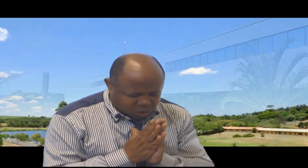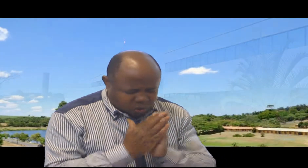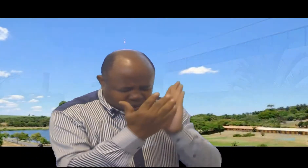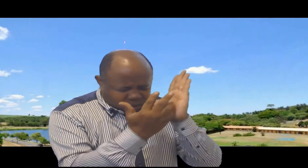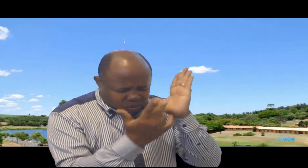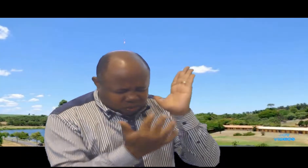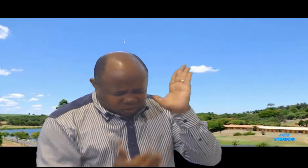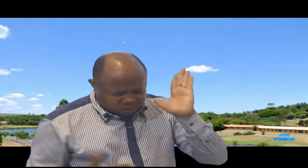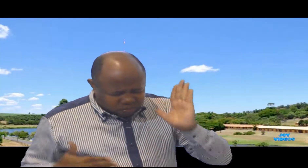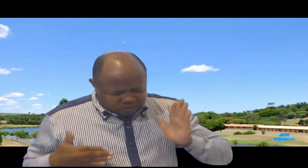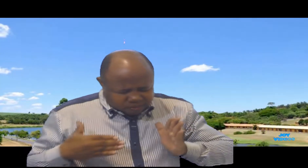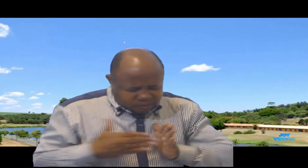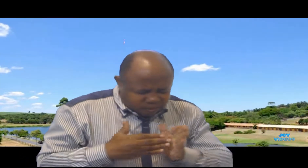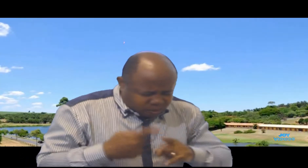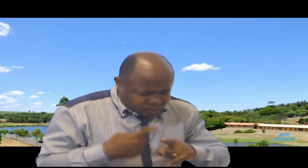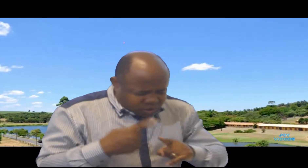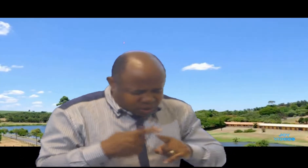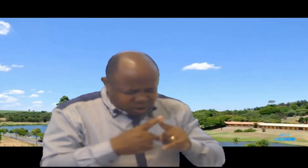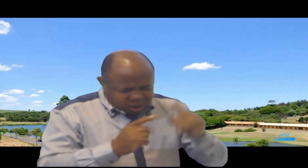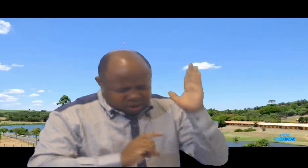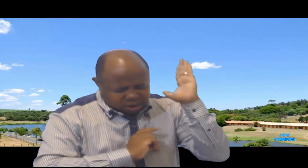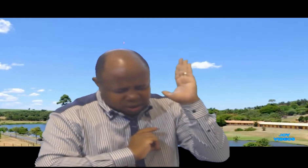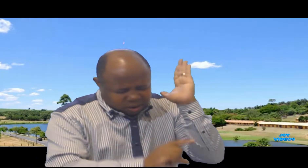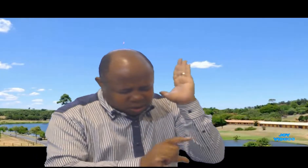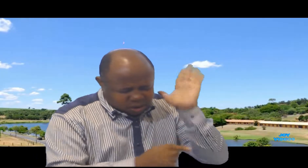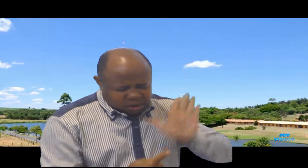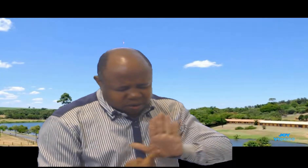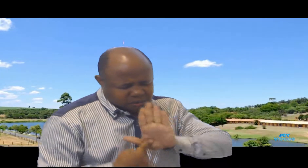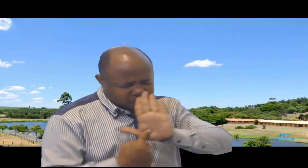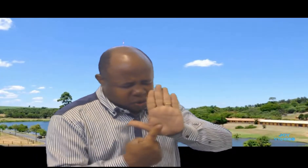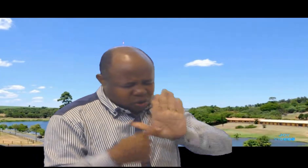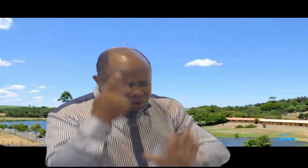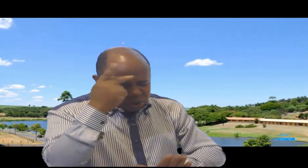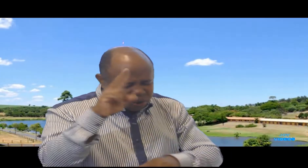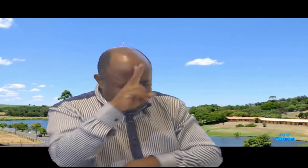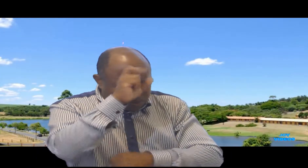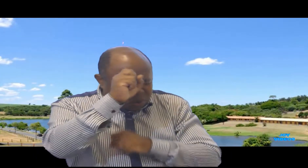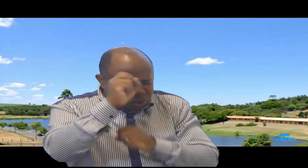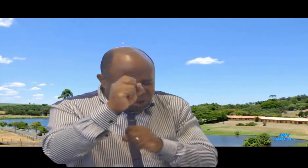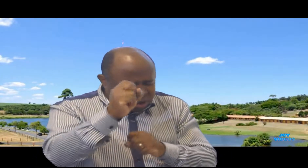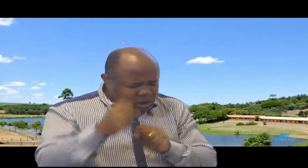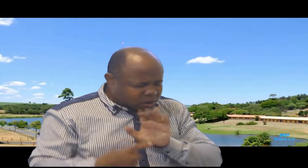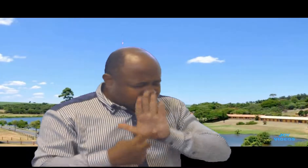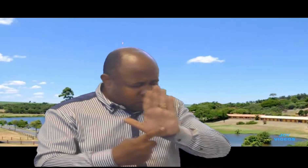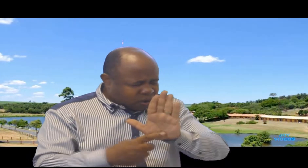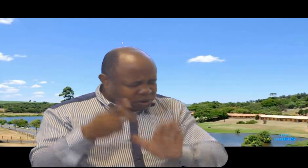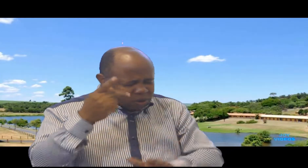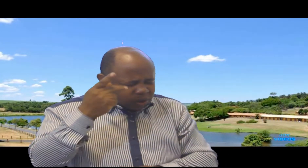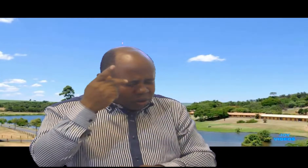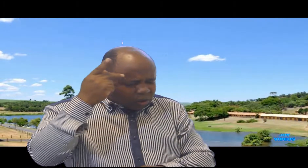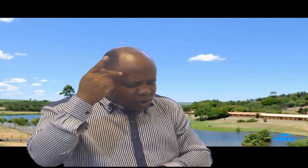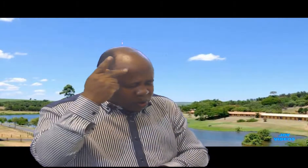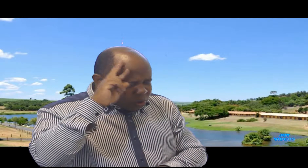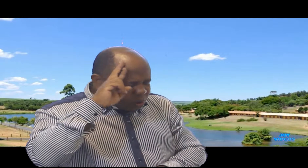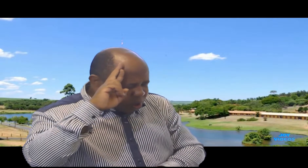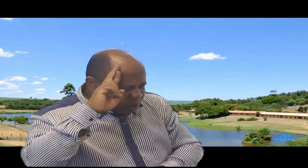nessa parte revela, Senhor Deus, o teu poderio, revela o Senhor, o seu senhorio sobre todas